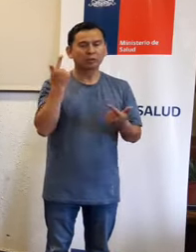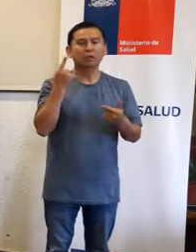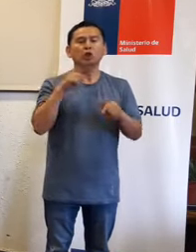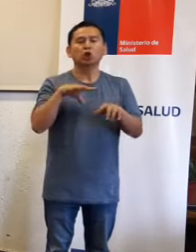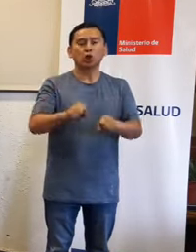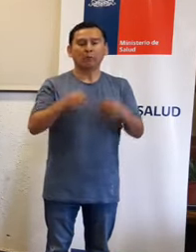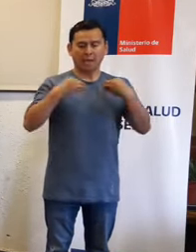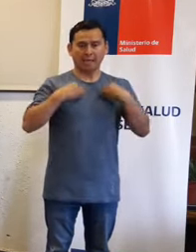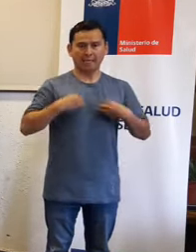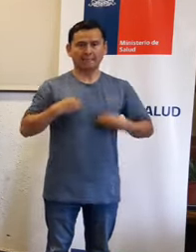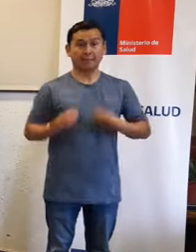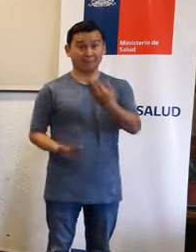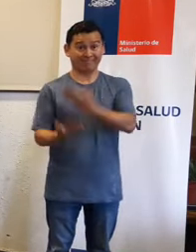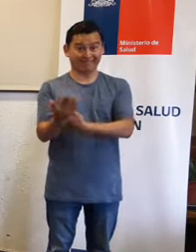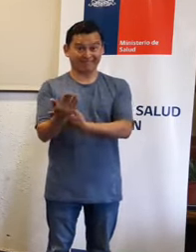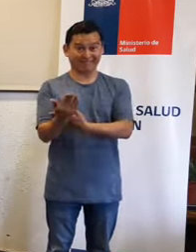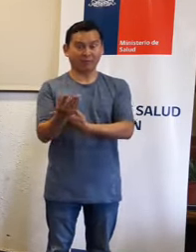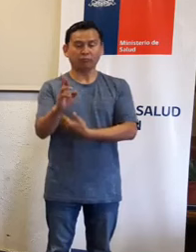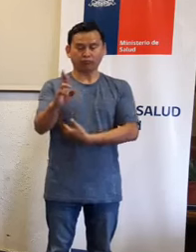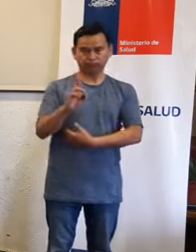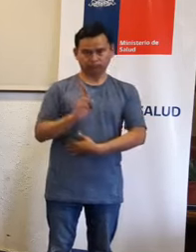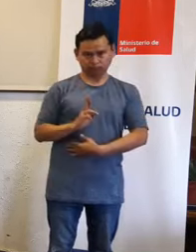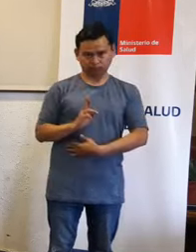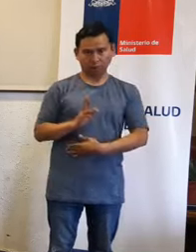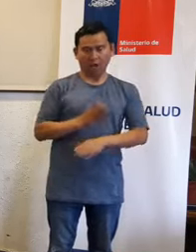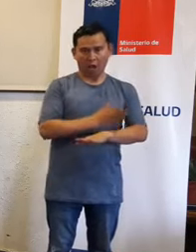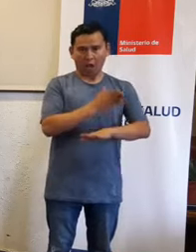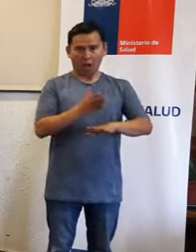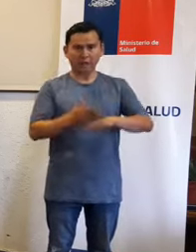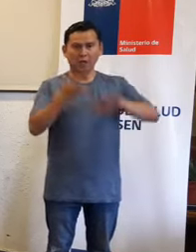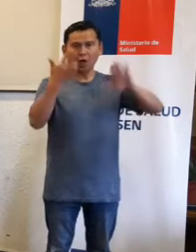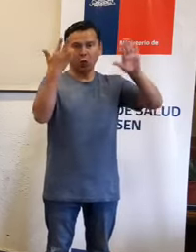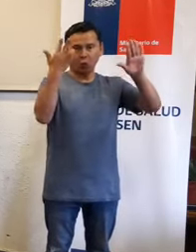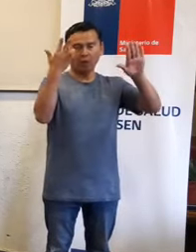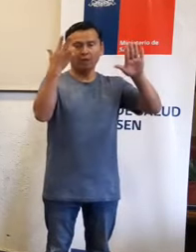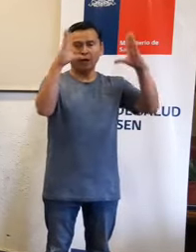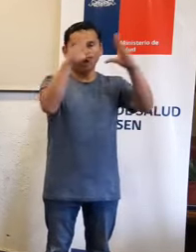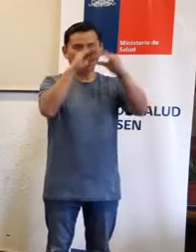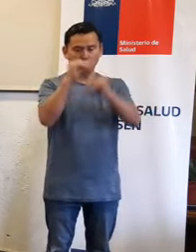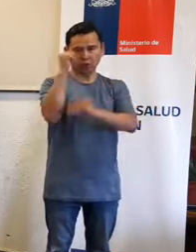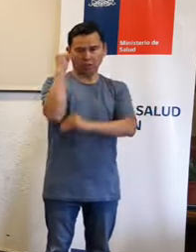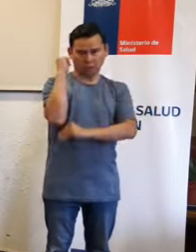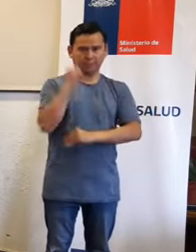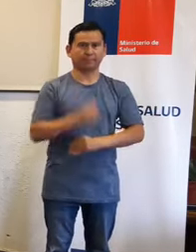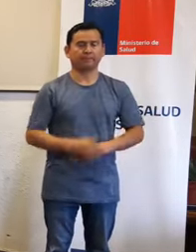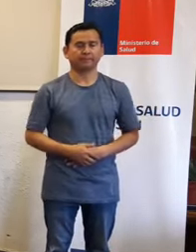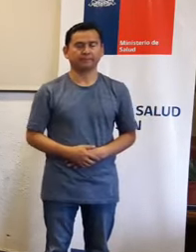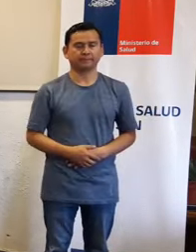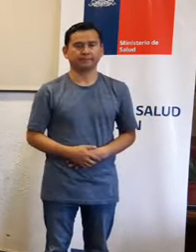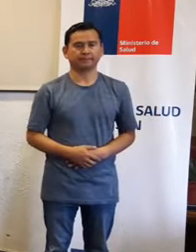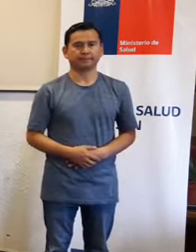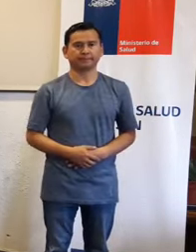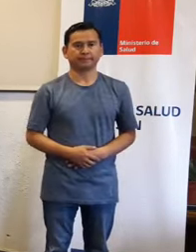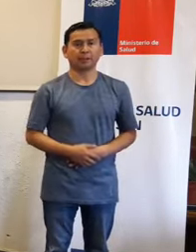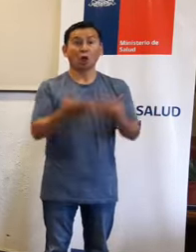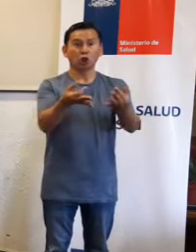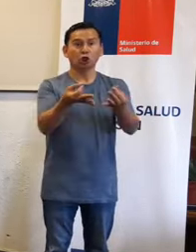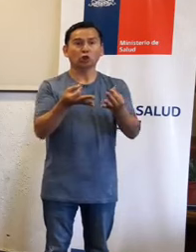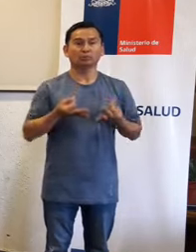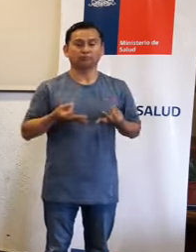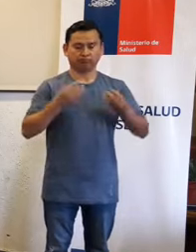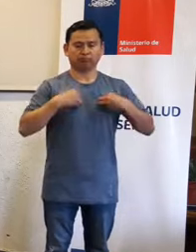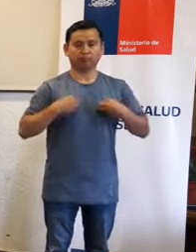de muestras y a los resultados de exámenes que han llegado hasta las 9 de la noche del día de ayer. Total de